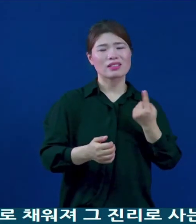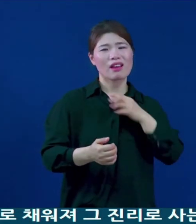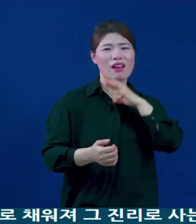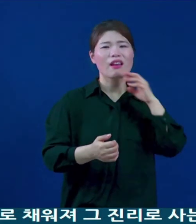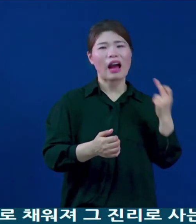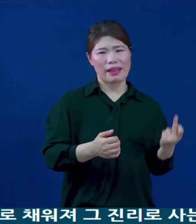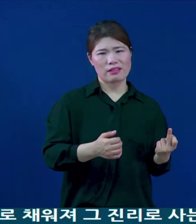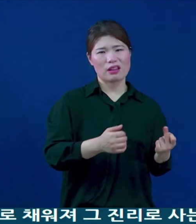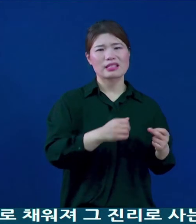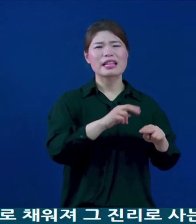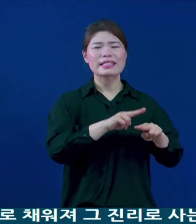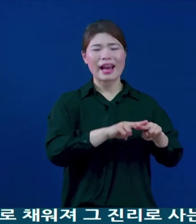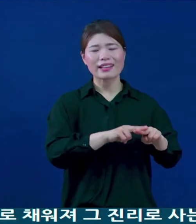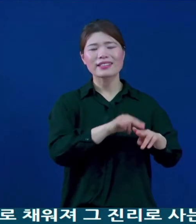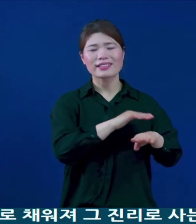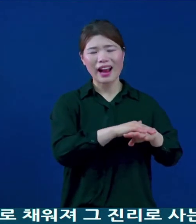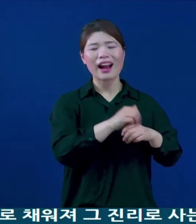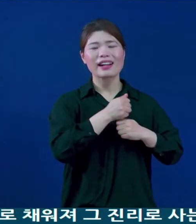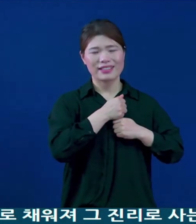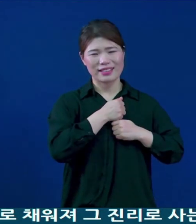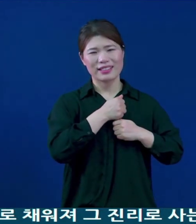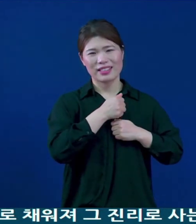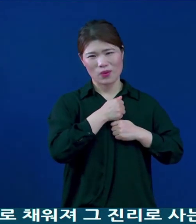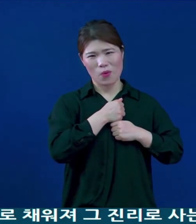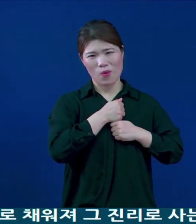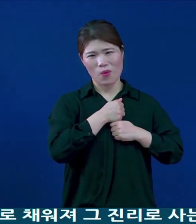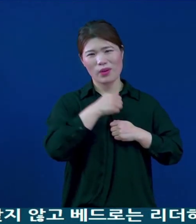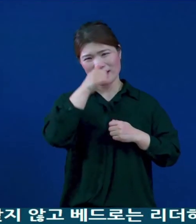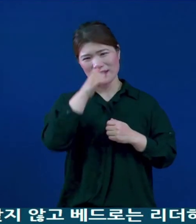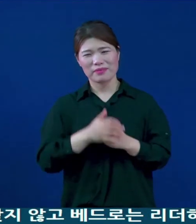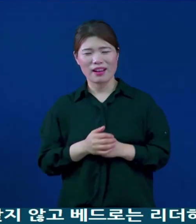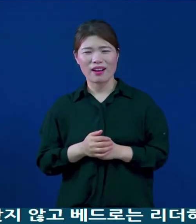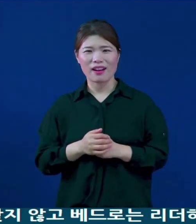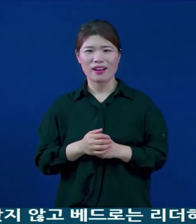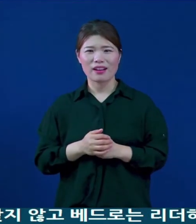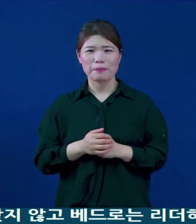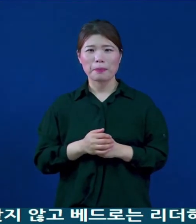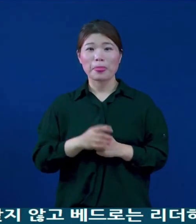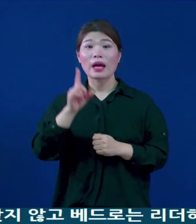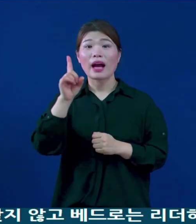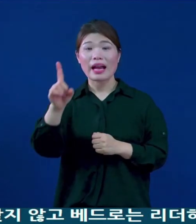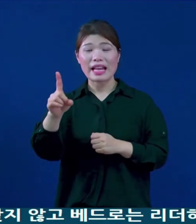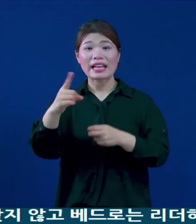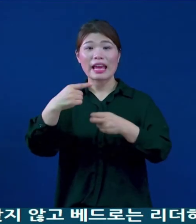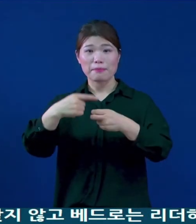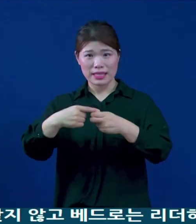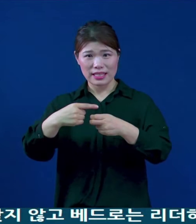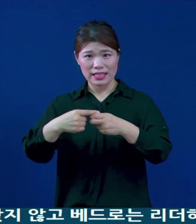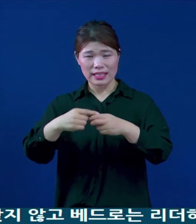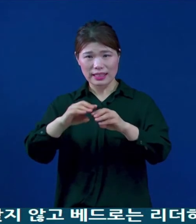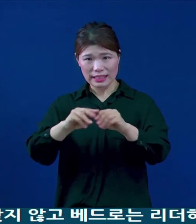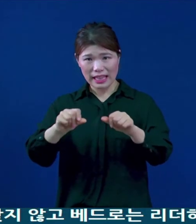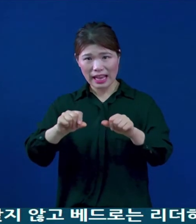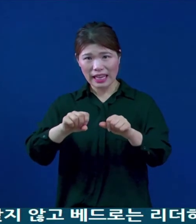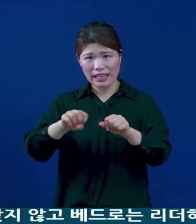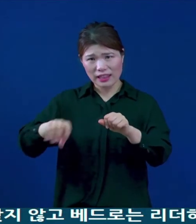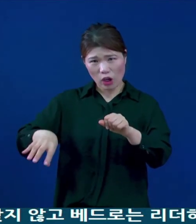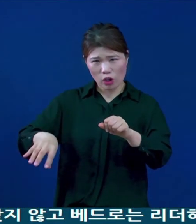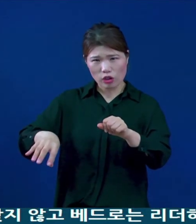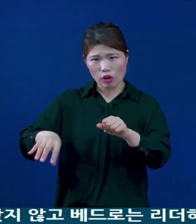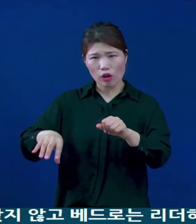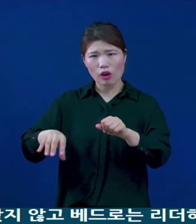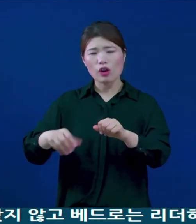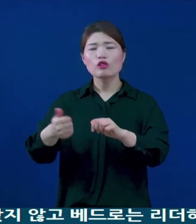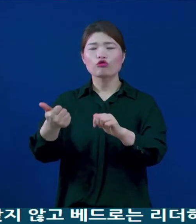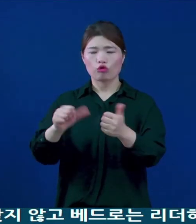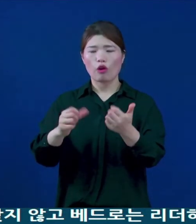거죠. 그러다가 이 말씀을 만난 겁니다. 한 알의 밀이 땅에 떨어져 죽어야 많은 열매를